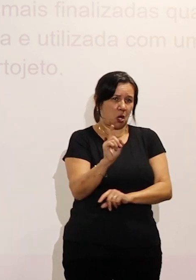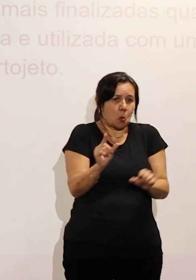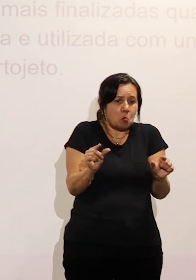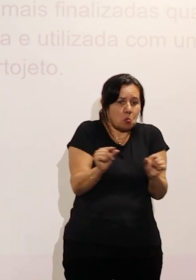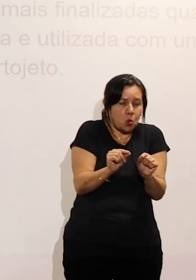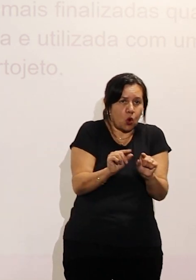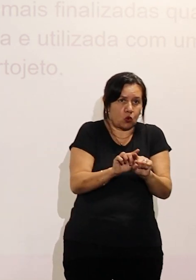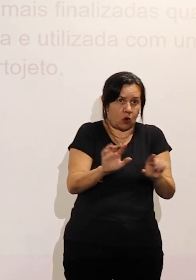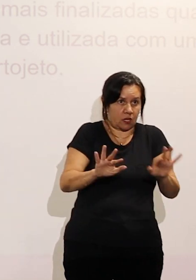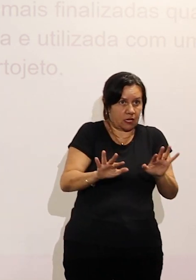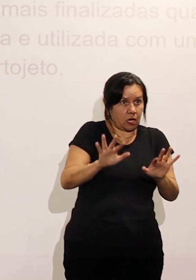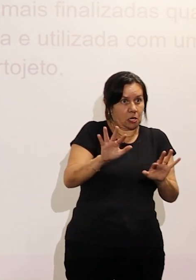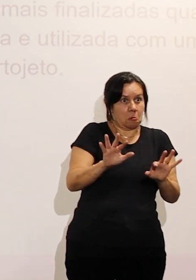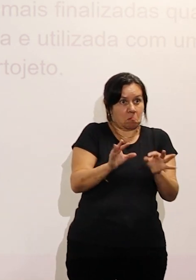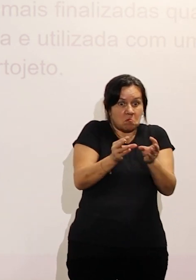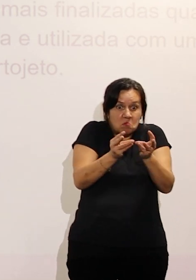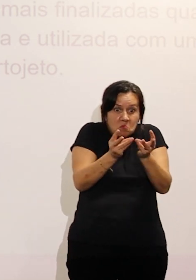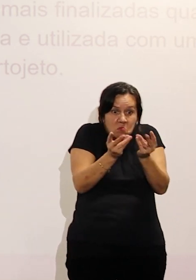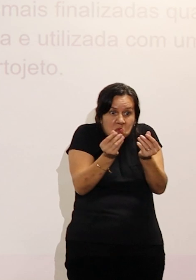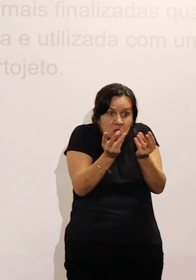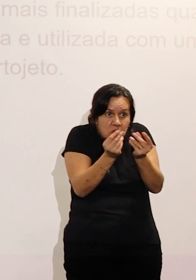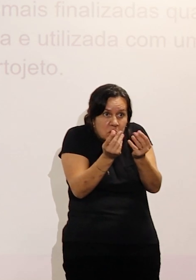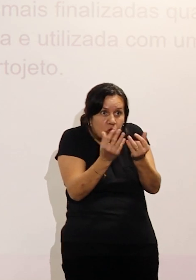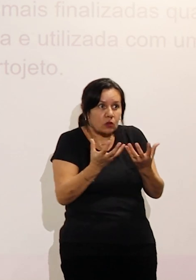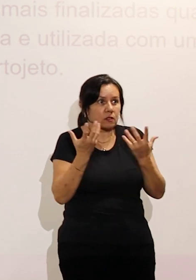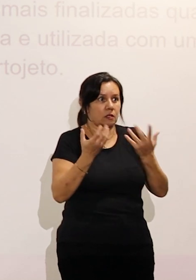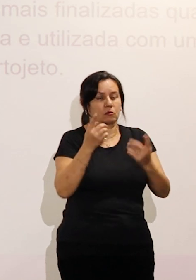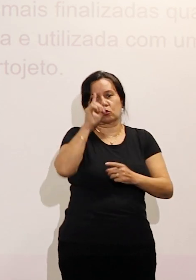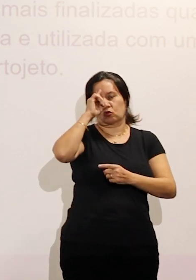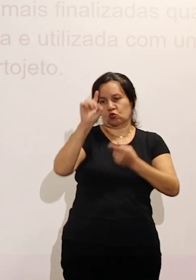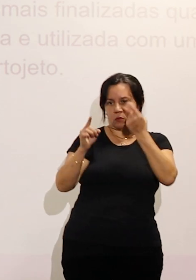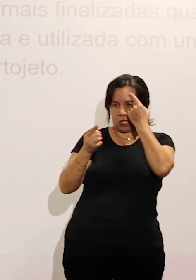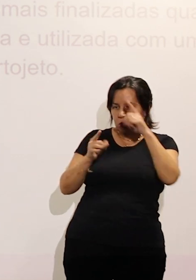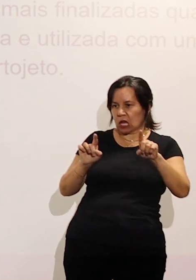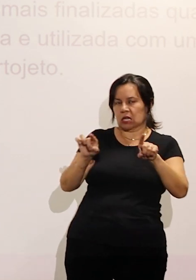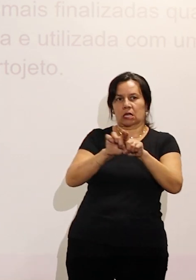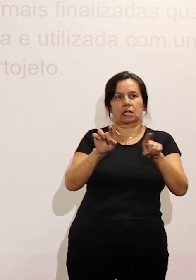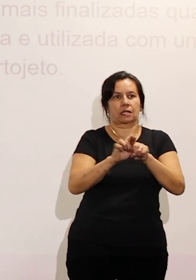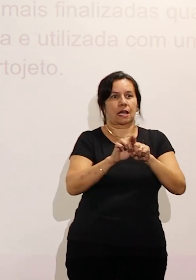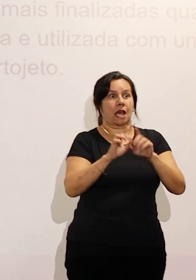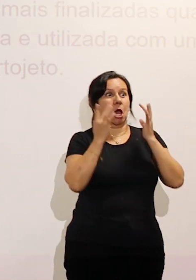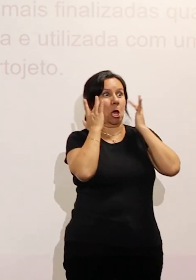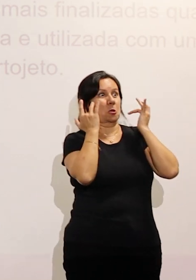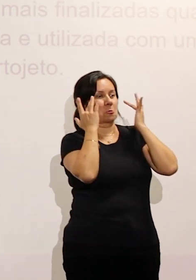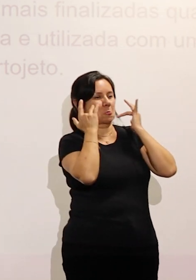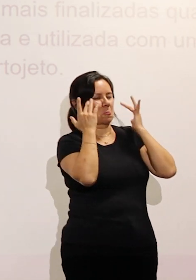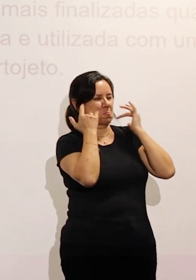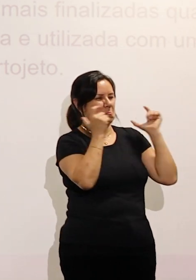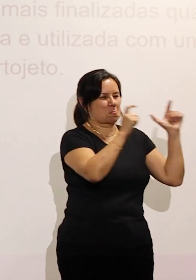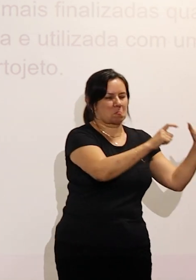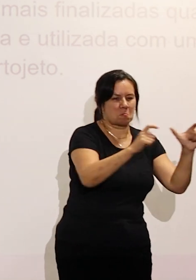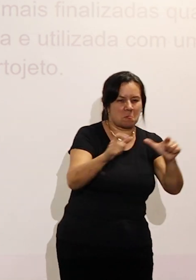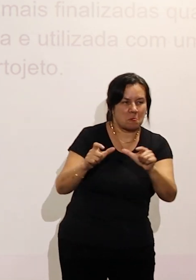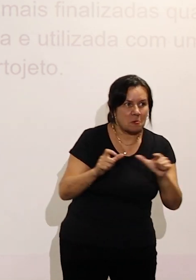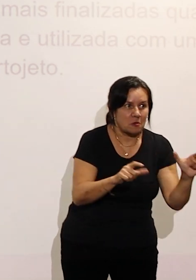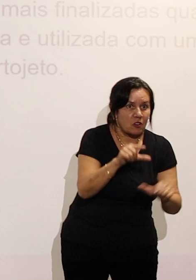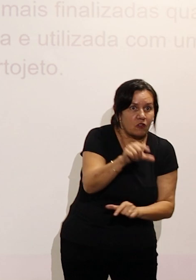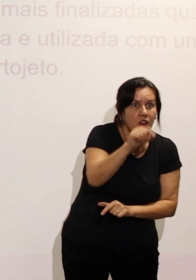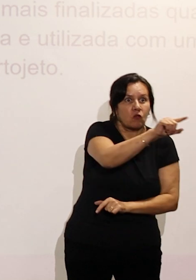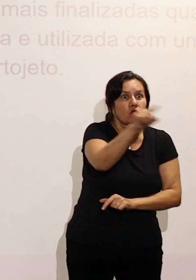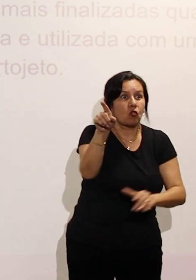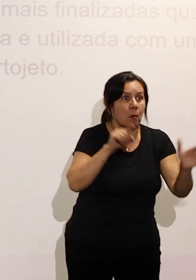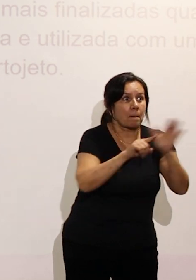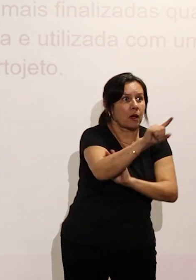vezes, é um pouco mais refinado, quando a gente quer dar uma ideia mesmo do humor da cena. E aí eu vou pegar, não sei se alguém aqui já